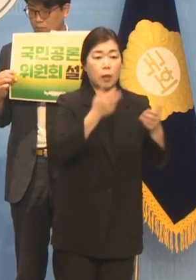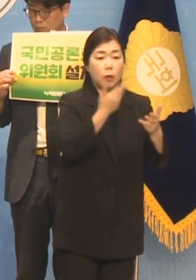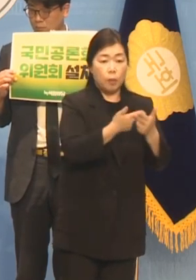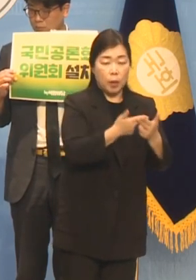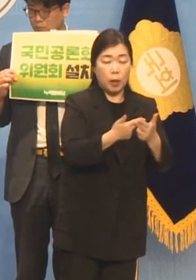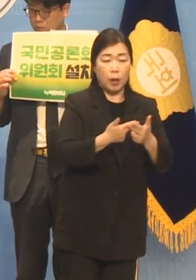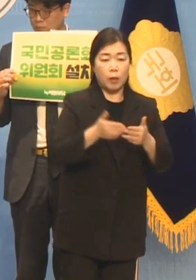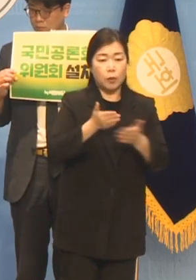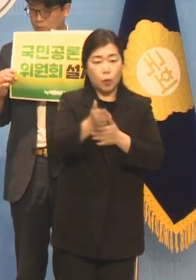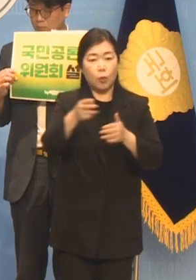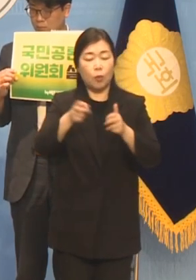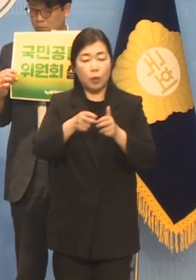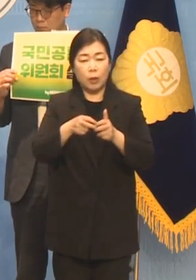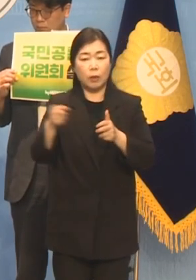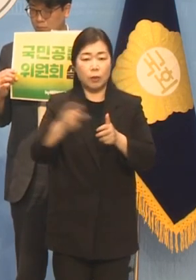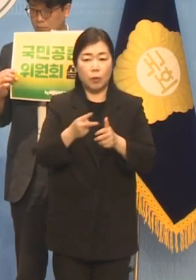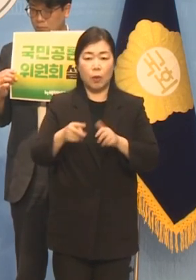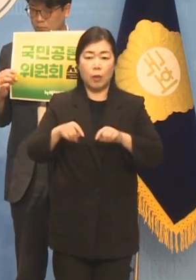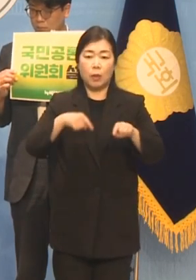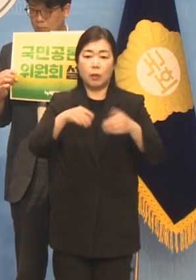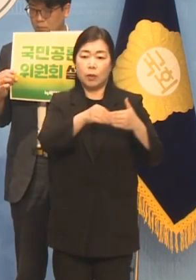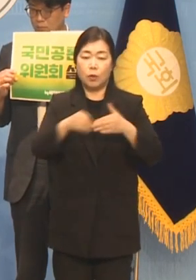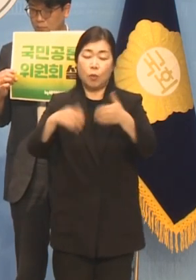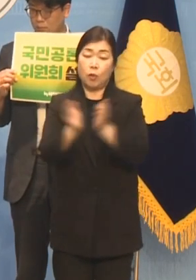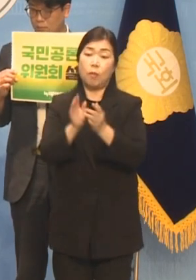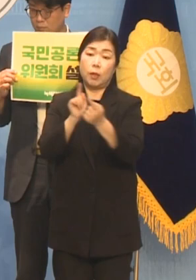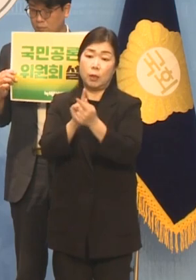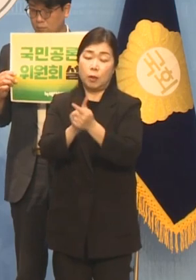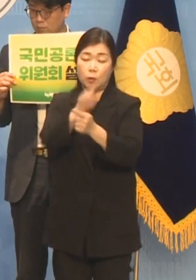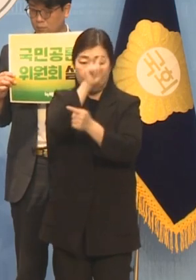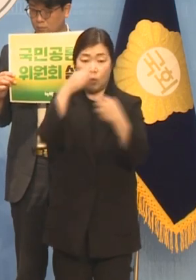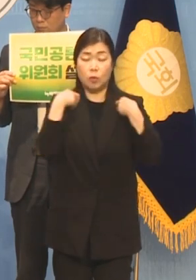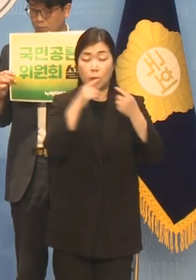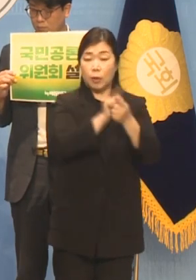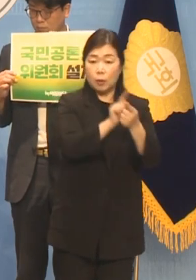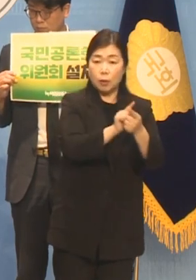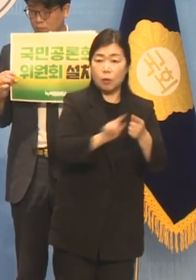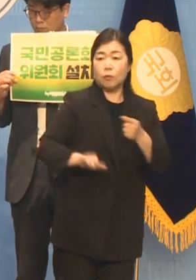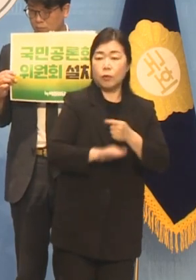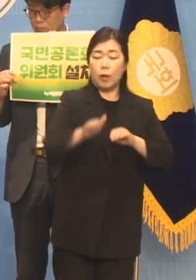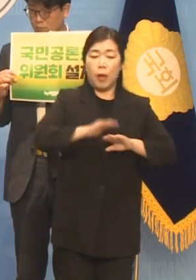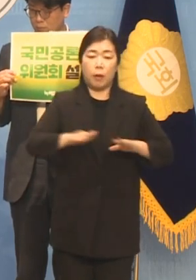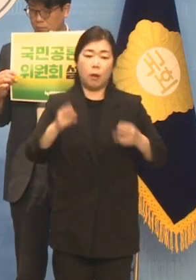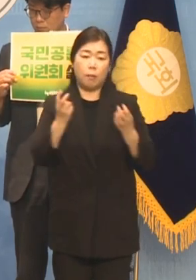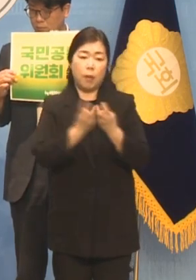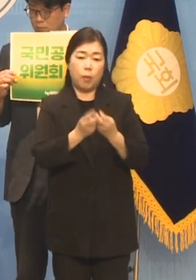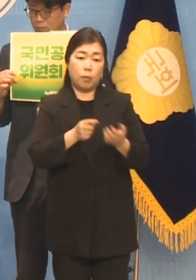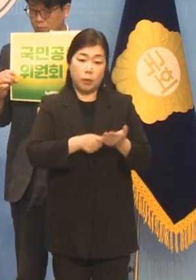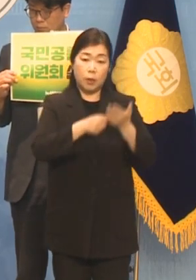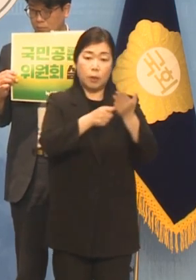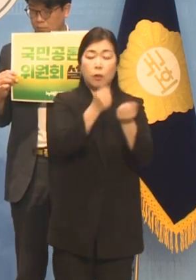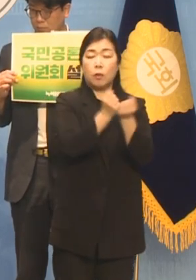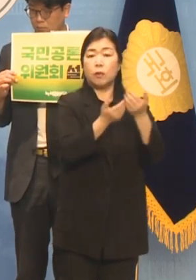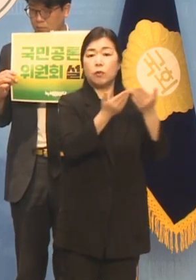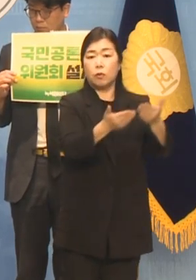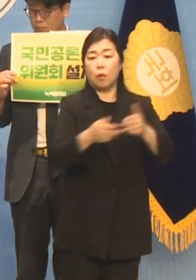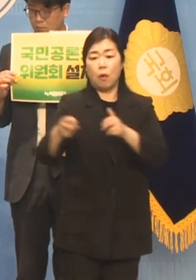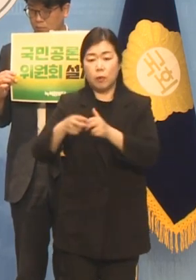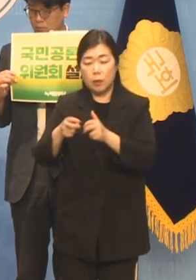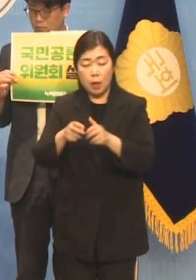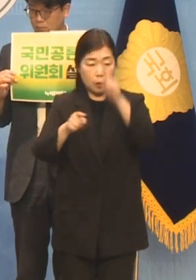전공의 비대위 지도부를 만나고 정부도 만나서 우리의 해법을 제안하고